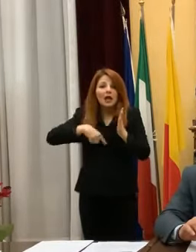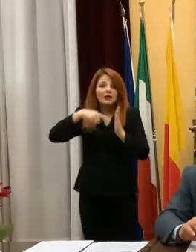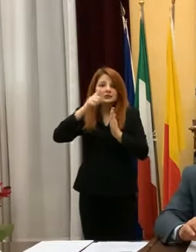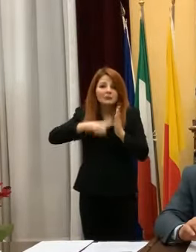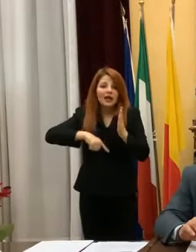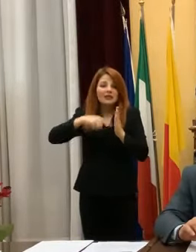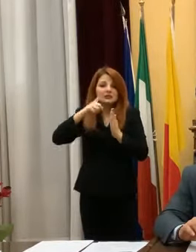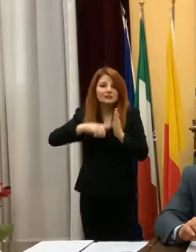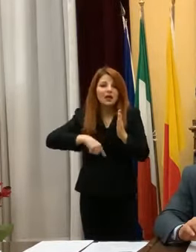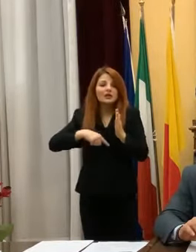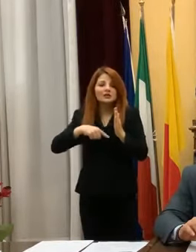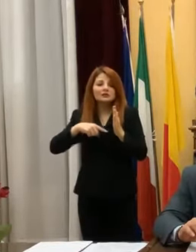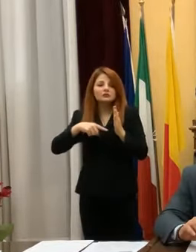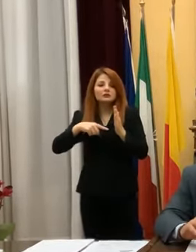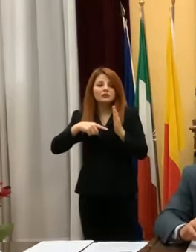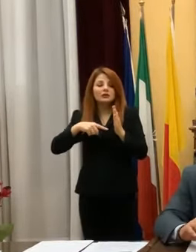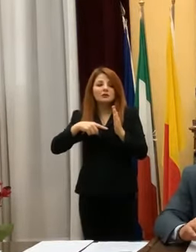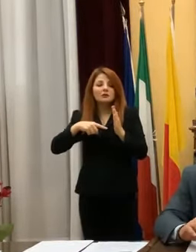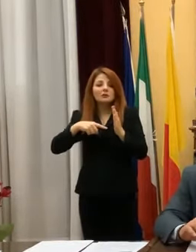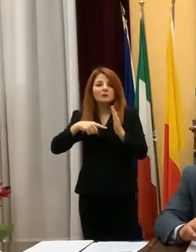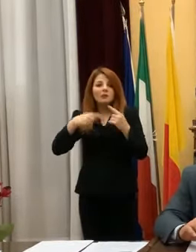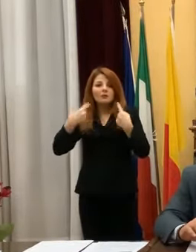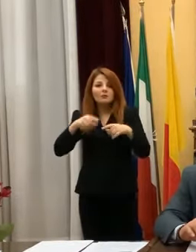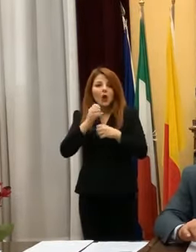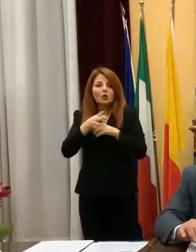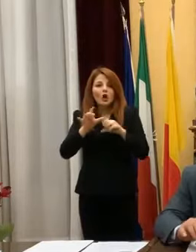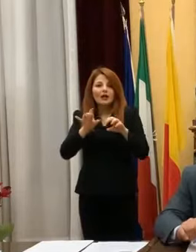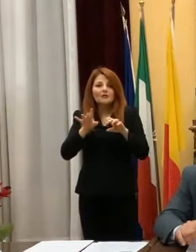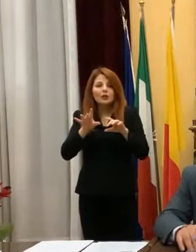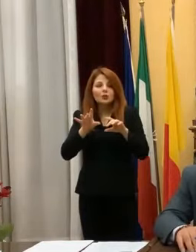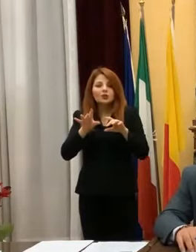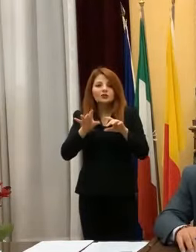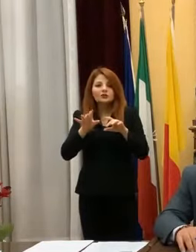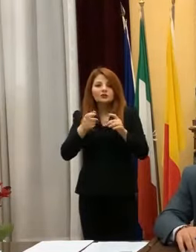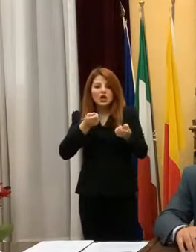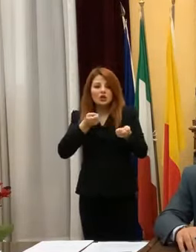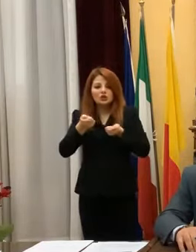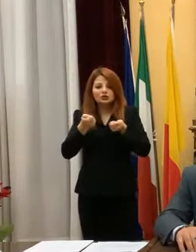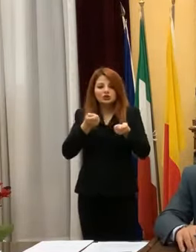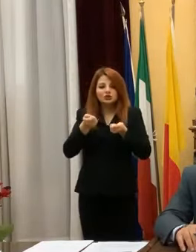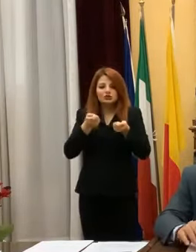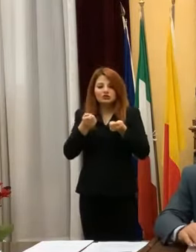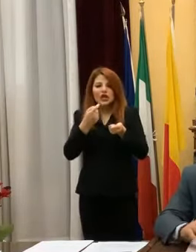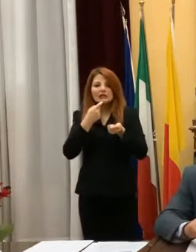gestita come una faccenda quasi riservata a pochi addetti ai lavori, pochi